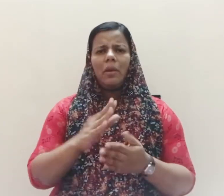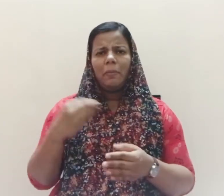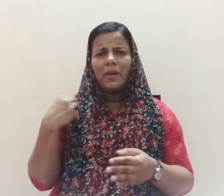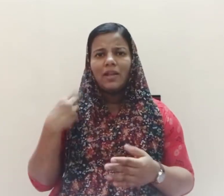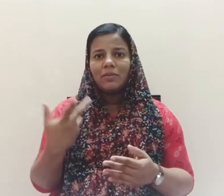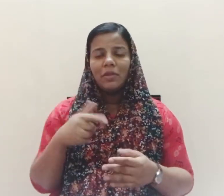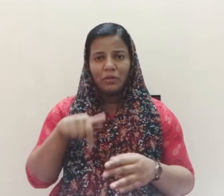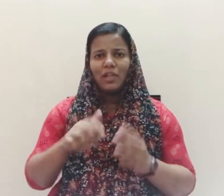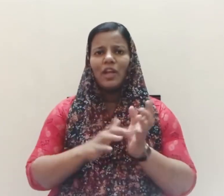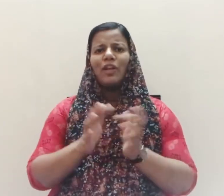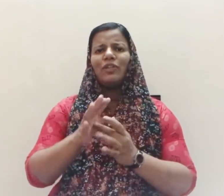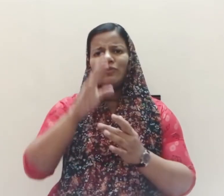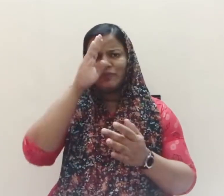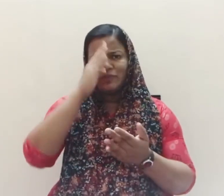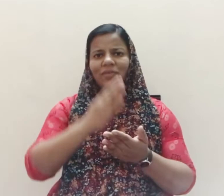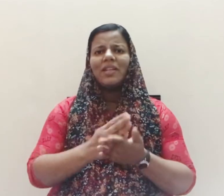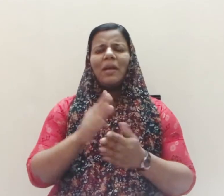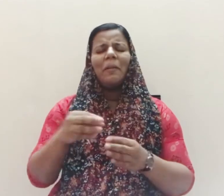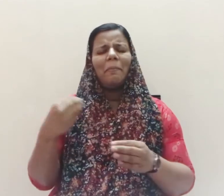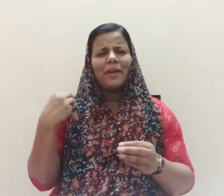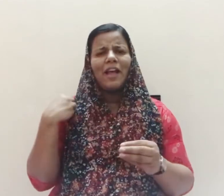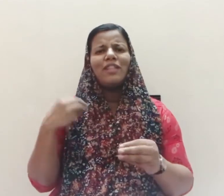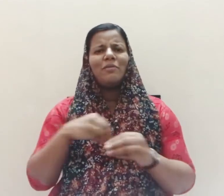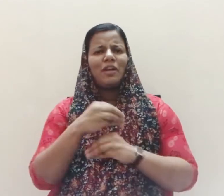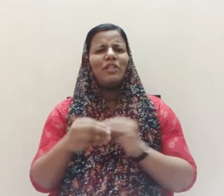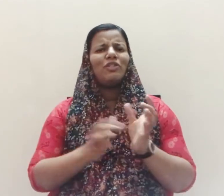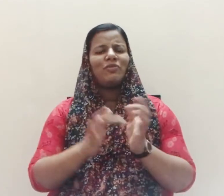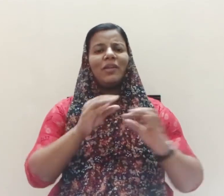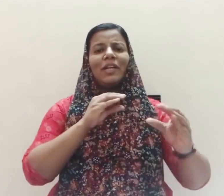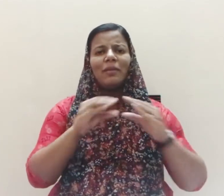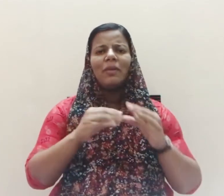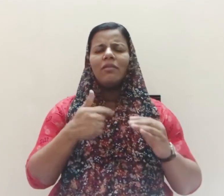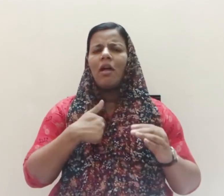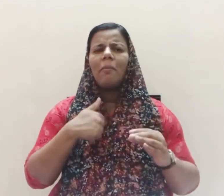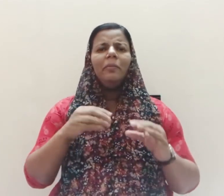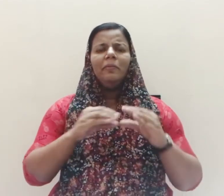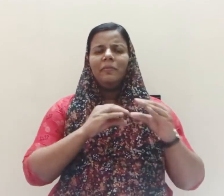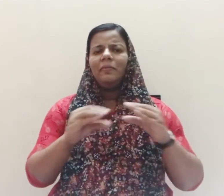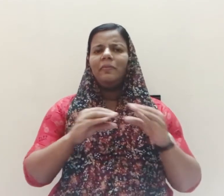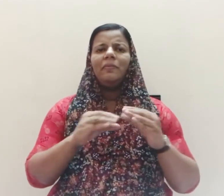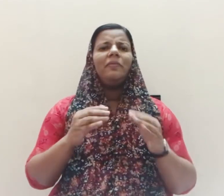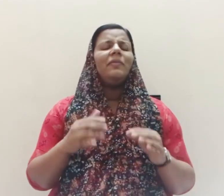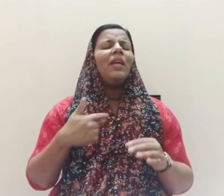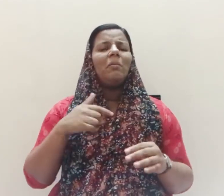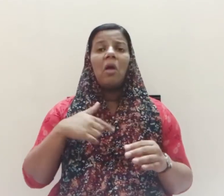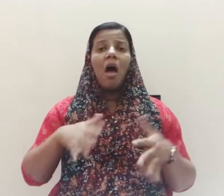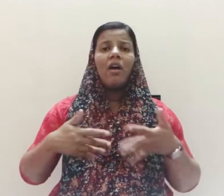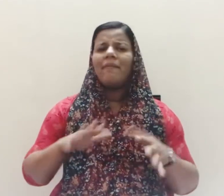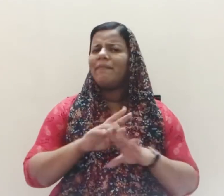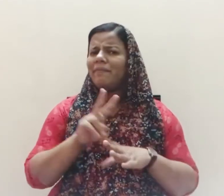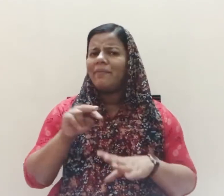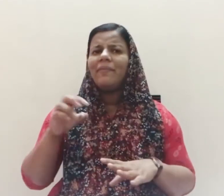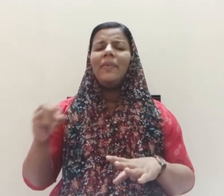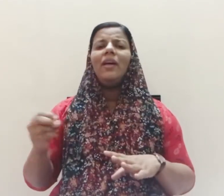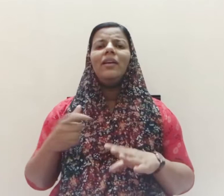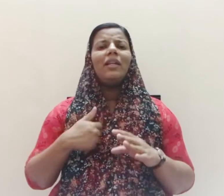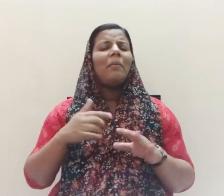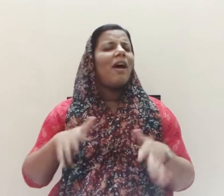ഇടപെടും, അവൻ നമുക്ക് മുമ്പേ പോകും. നമ്മളെ ഇടപെടാൻ സമ്മതിക്കത്തില്ല, നമ്മൾ ഇടപെടണമെന്ന് ആഗ്രഹിക്കുന്നത് കൊണ്ടാണ് അവൻ പല കാര്യങ്ങളിലും നമ്മൾ ഇടപെടേണ്ടതായിട്ട് വരും.